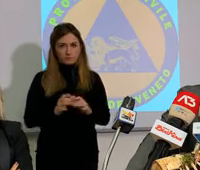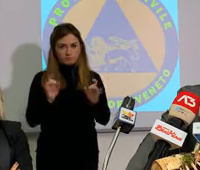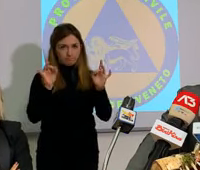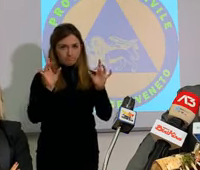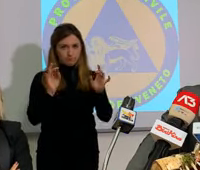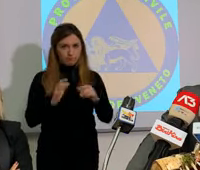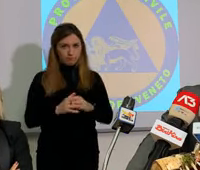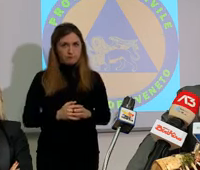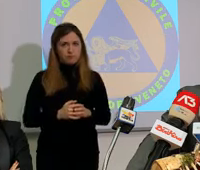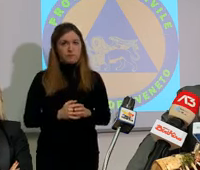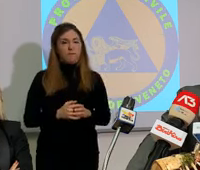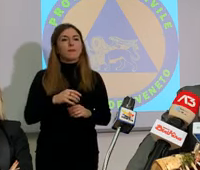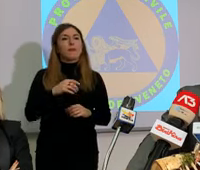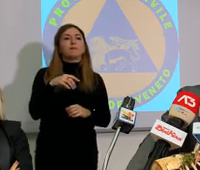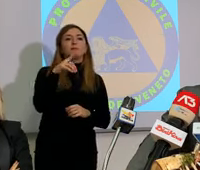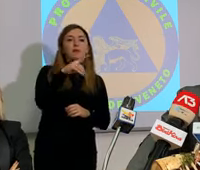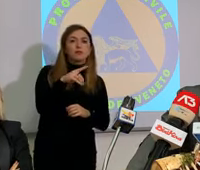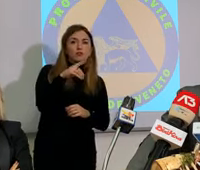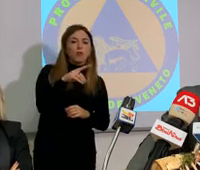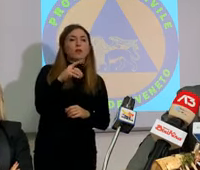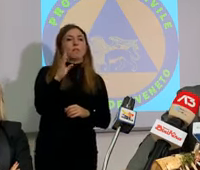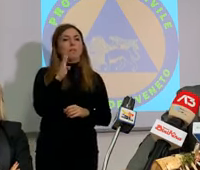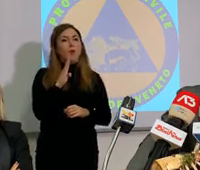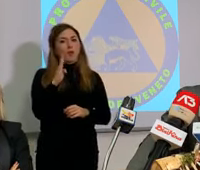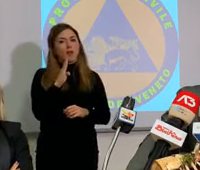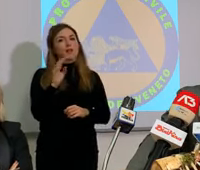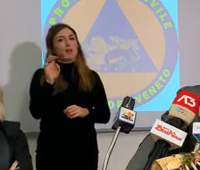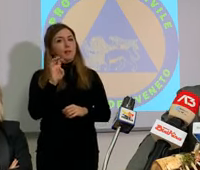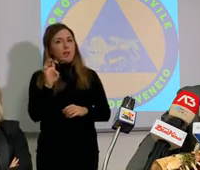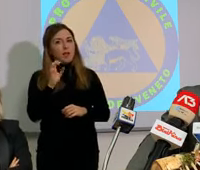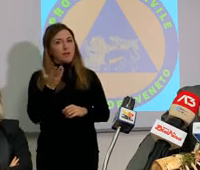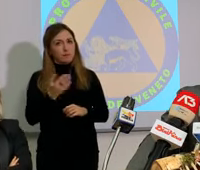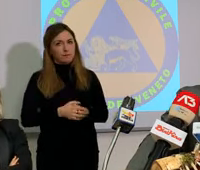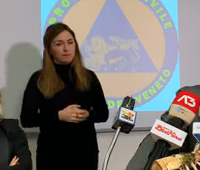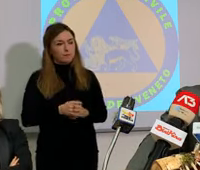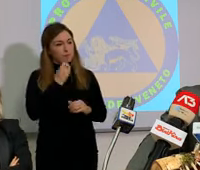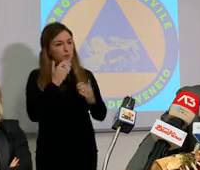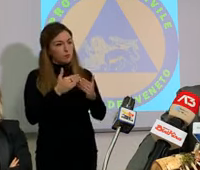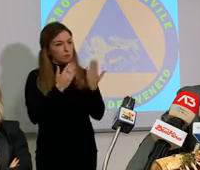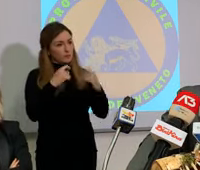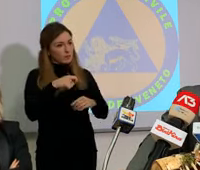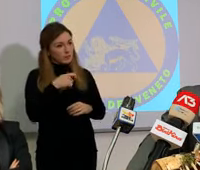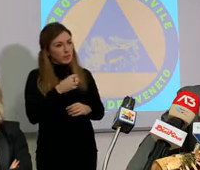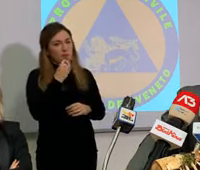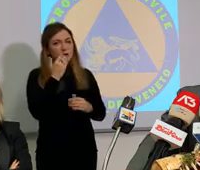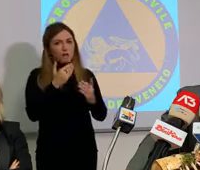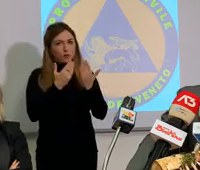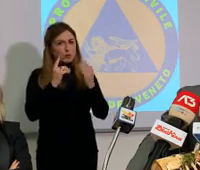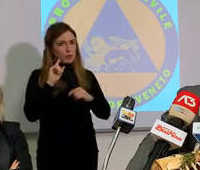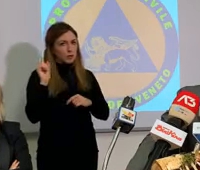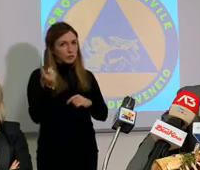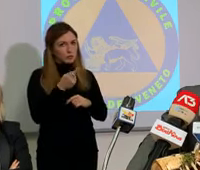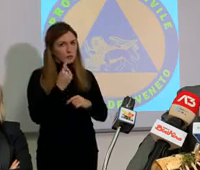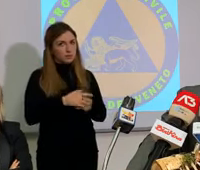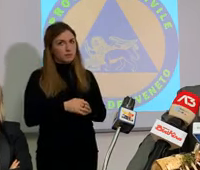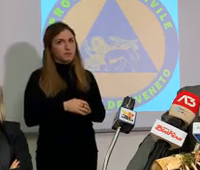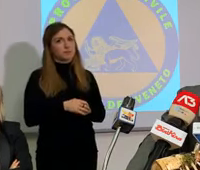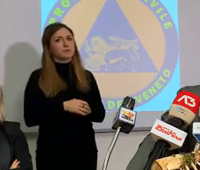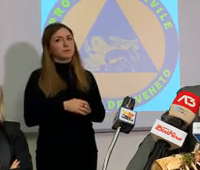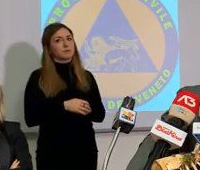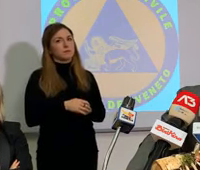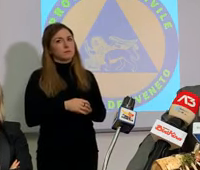e abbiamo prigioni poi bone tipo emiliano buongiorno presidente buongiorno a tutti buongiorno al netto di